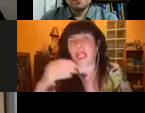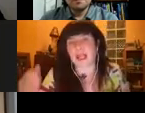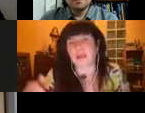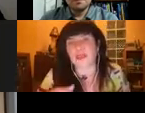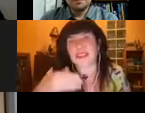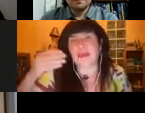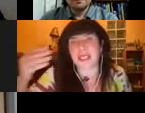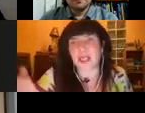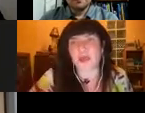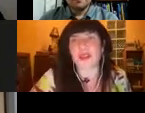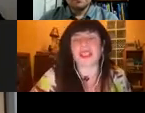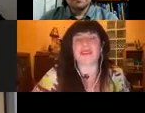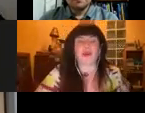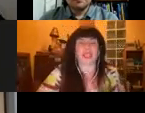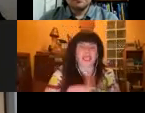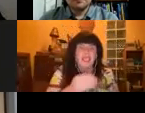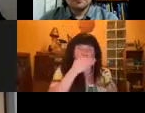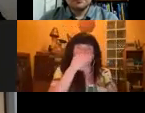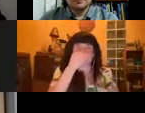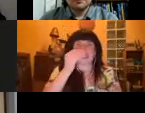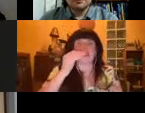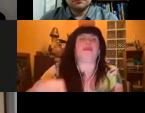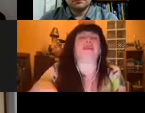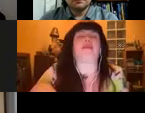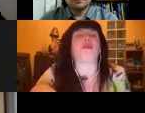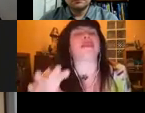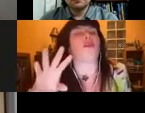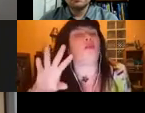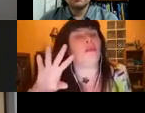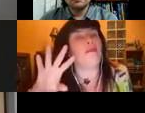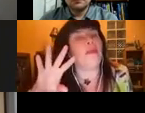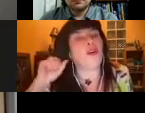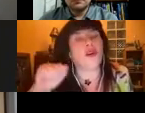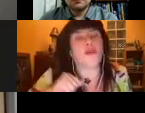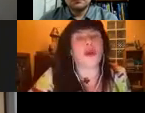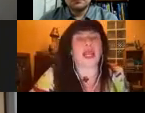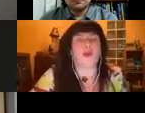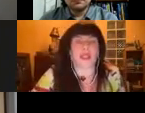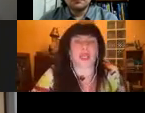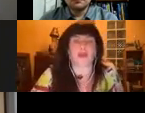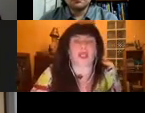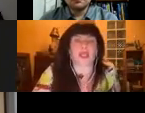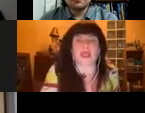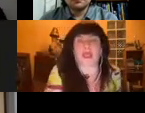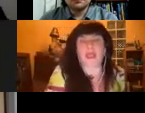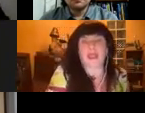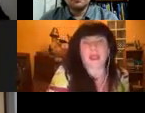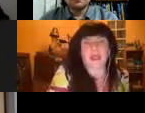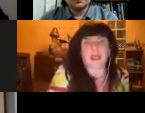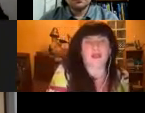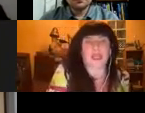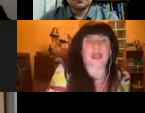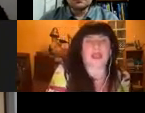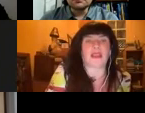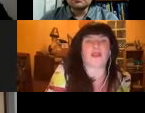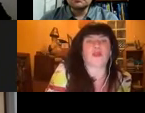ahora ya estamos sistematizando en un trabajo escrito, ¿verdad? Pero es con menos corpus que las otras. Yo diría que